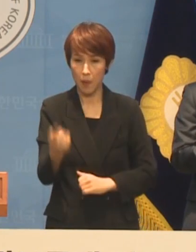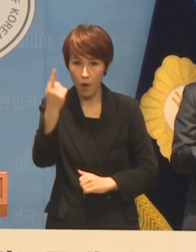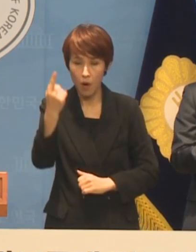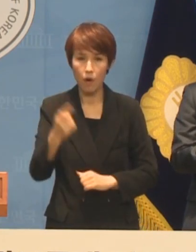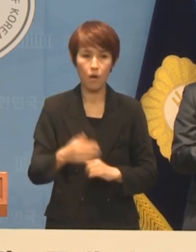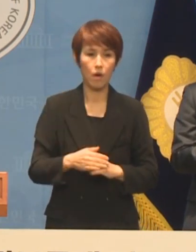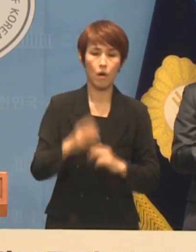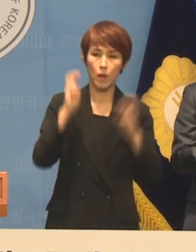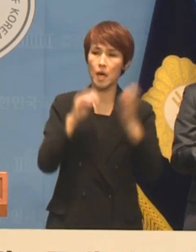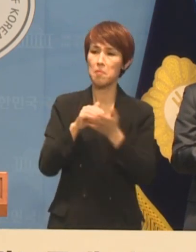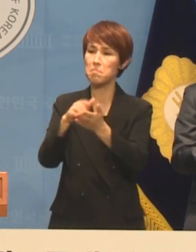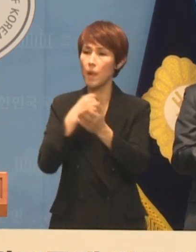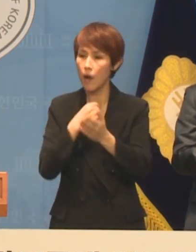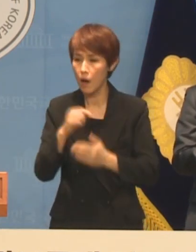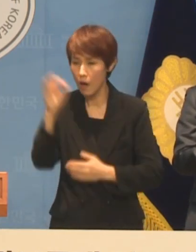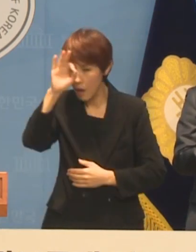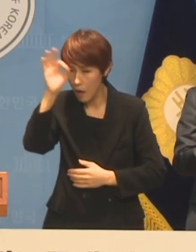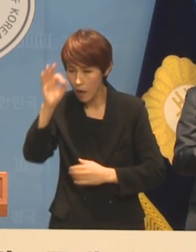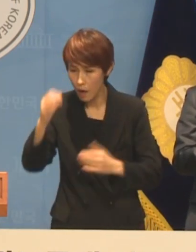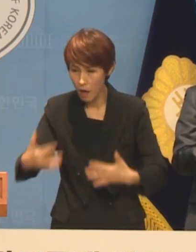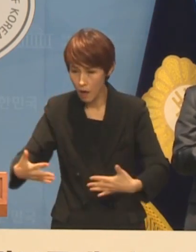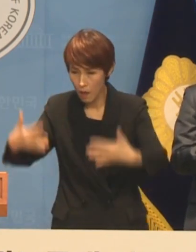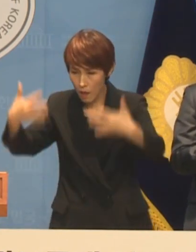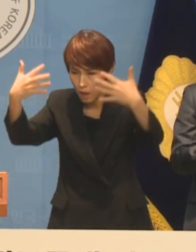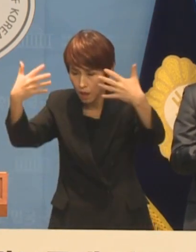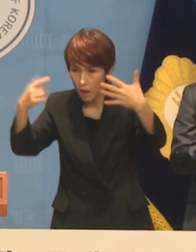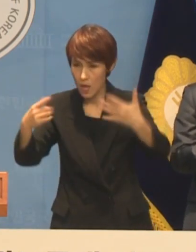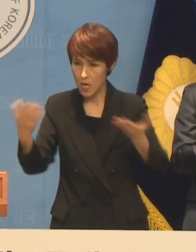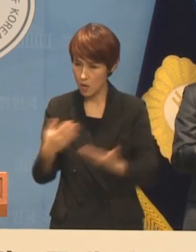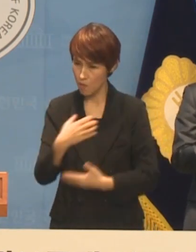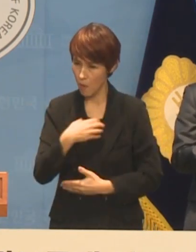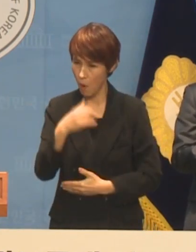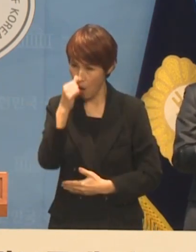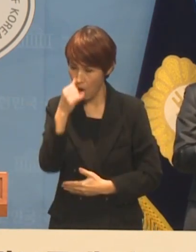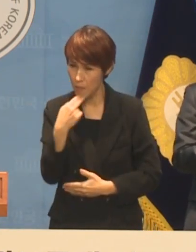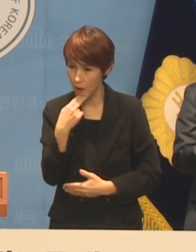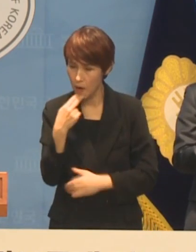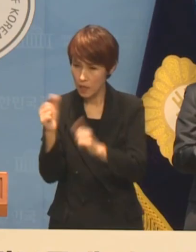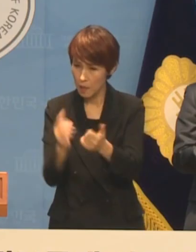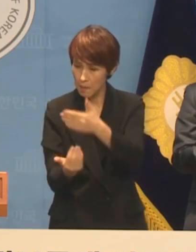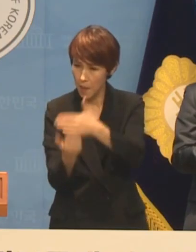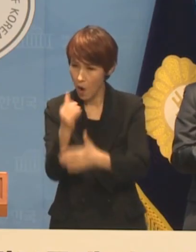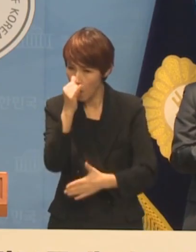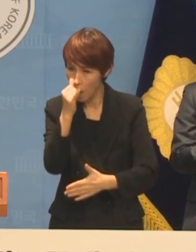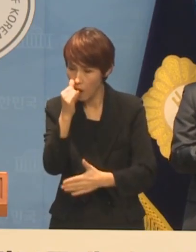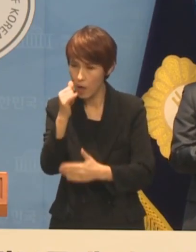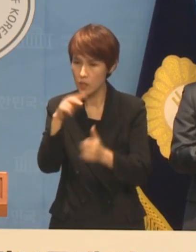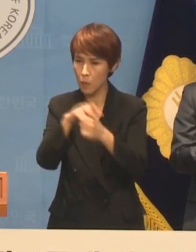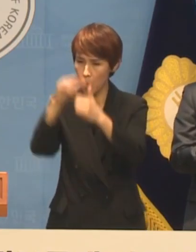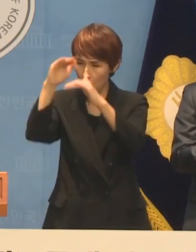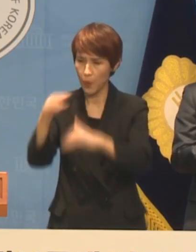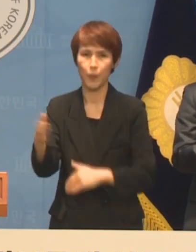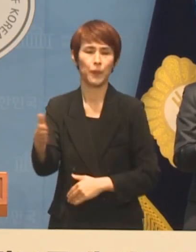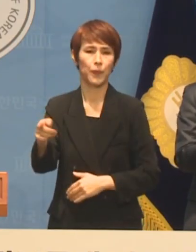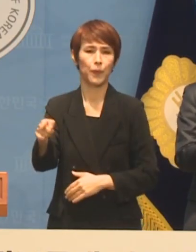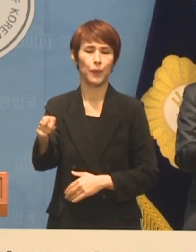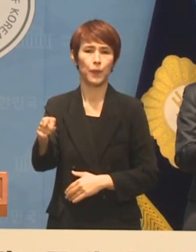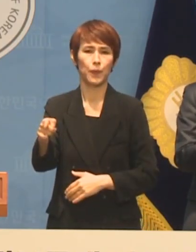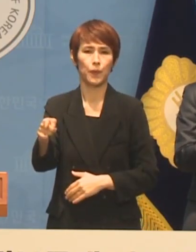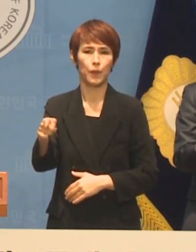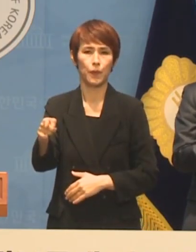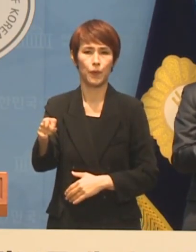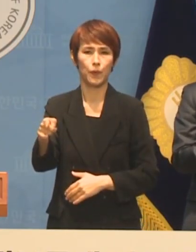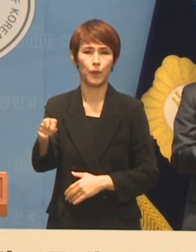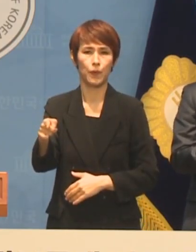채용 정보를 아무리 꼼꼼히 살펴봐도 업무의 위험성과 사망 사고 사실을 알려주지 않기 때문입니다. 아니,